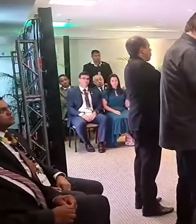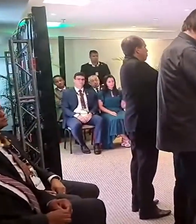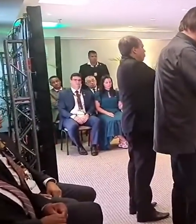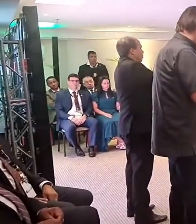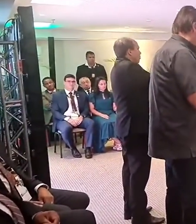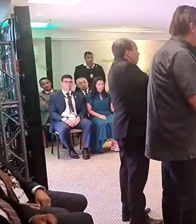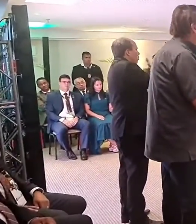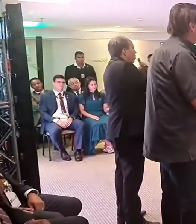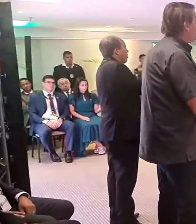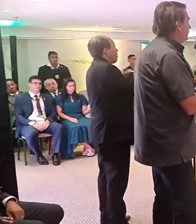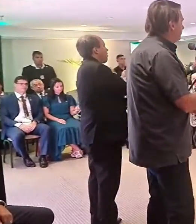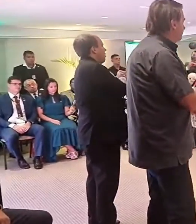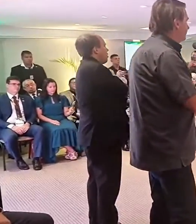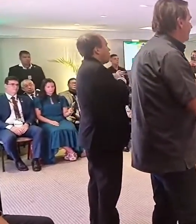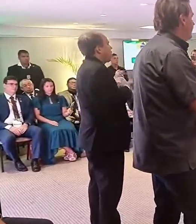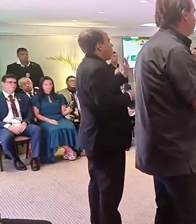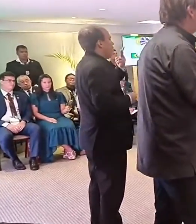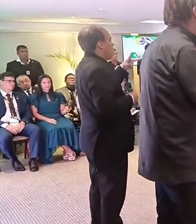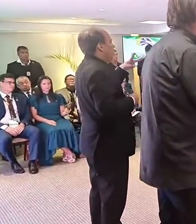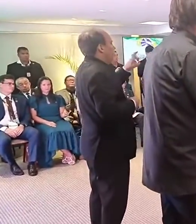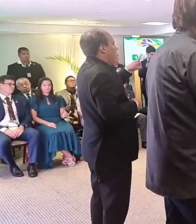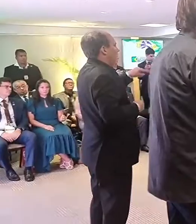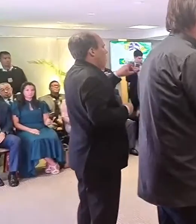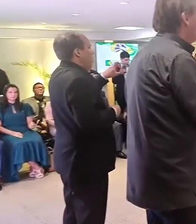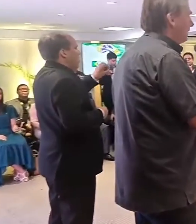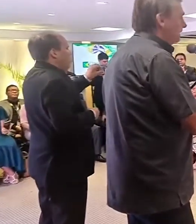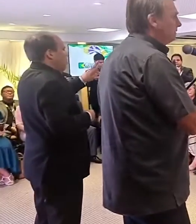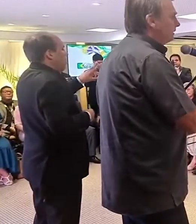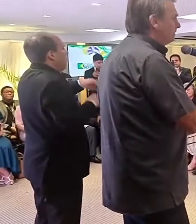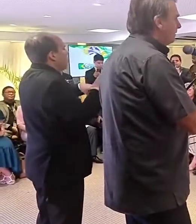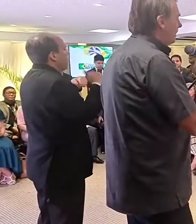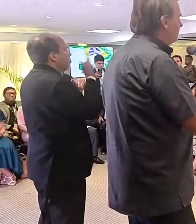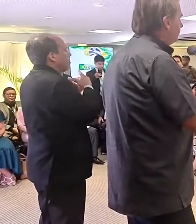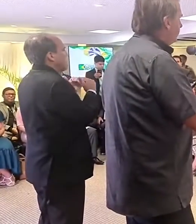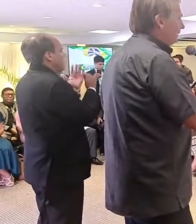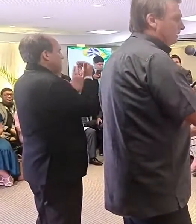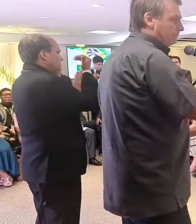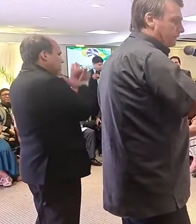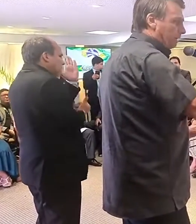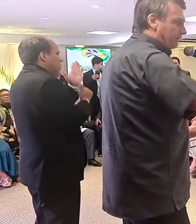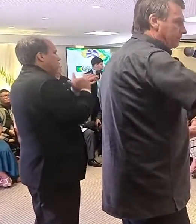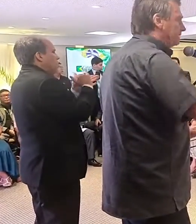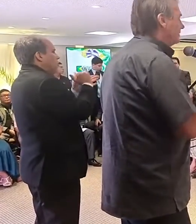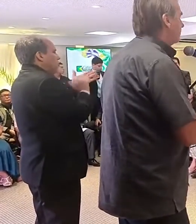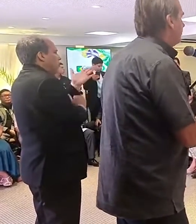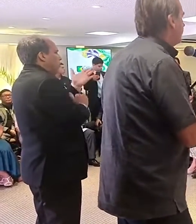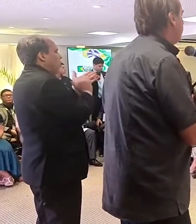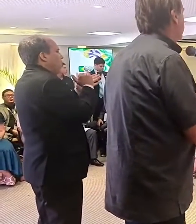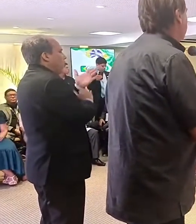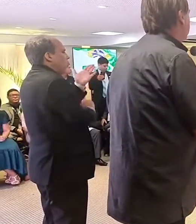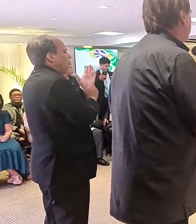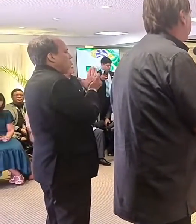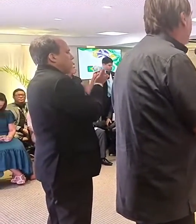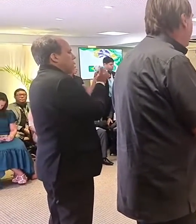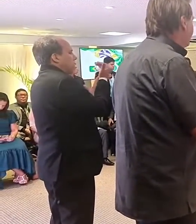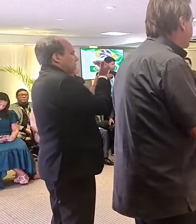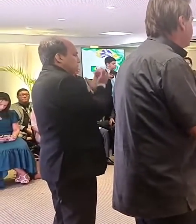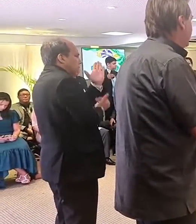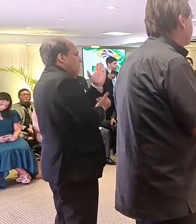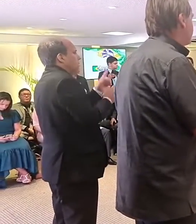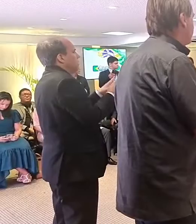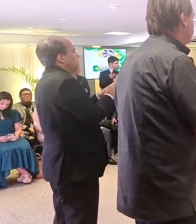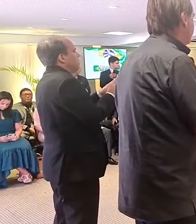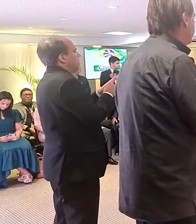puxou a inflação para baixo. E aí, obviamente, a nova notícia agora, da